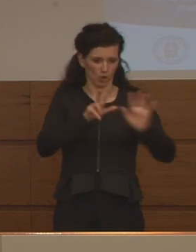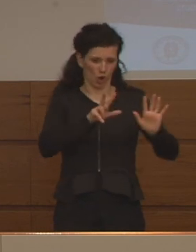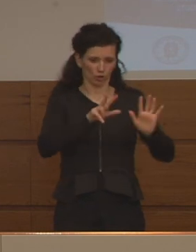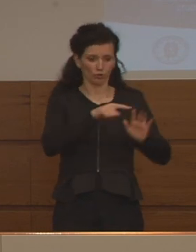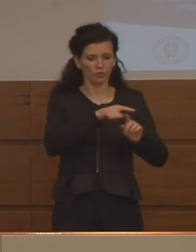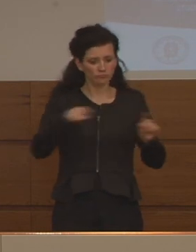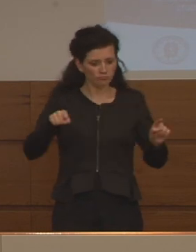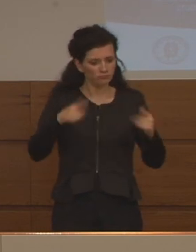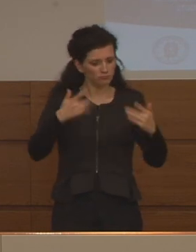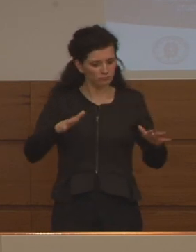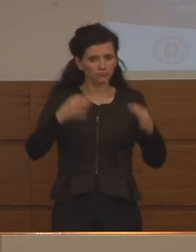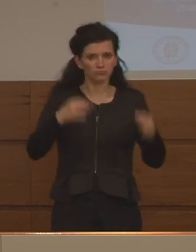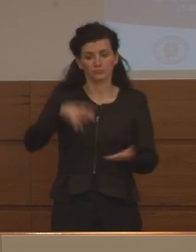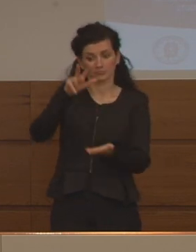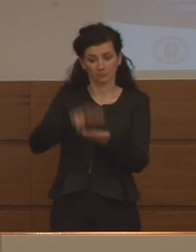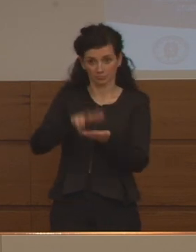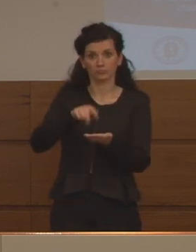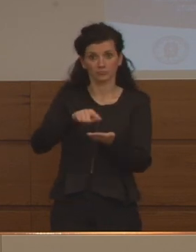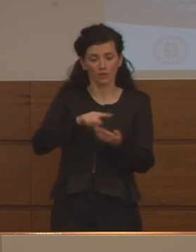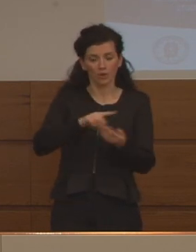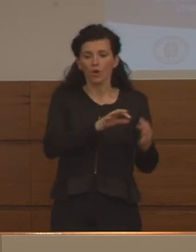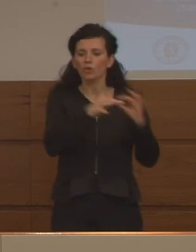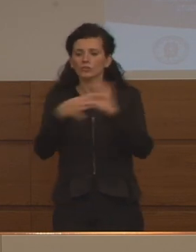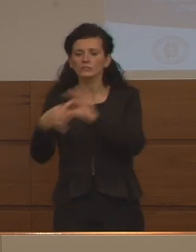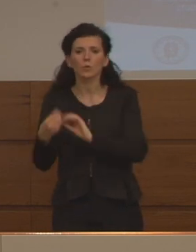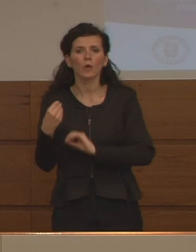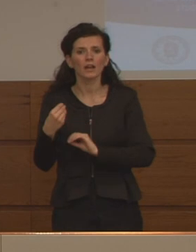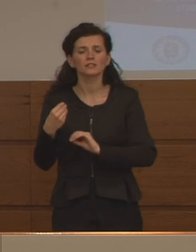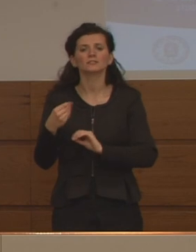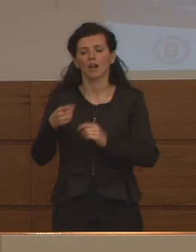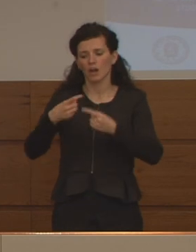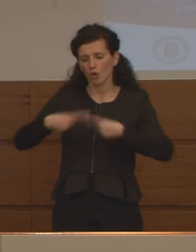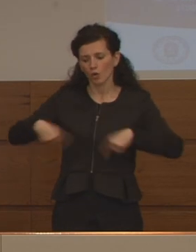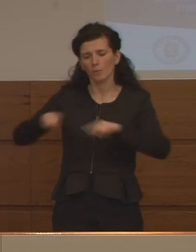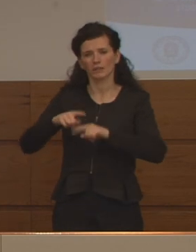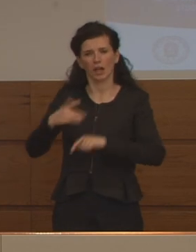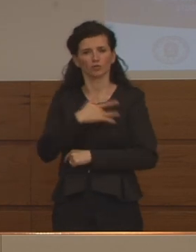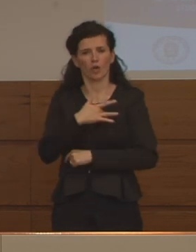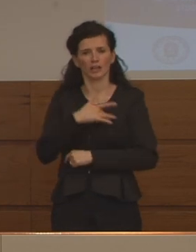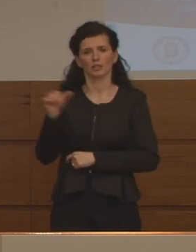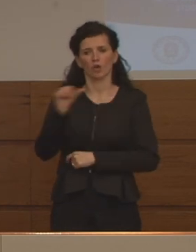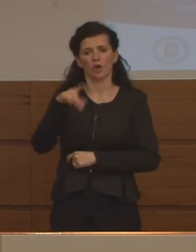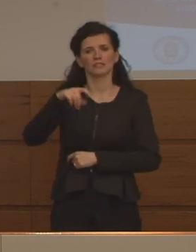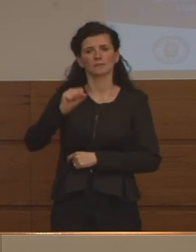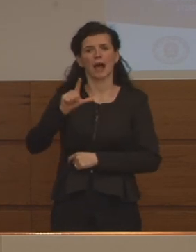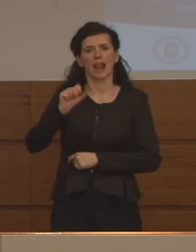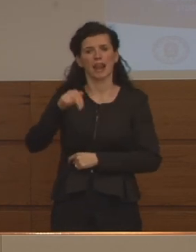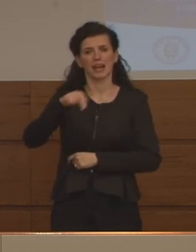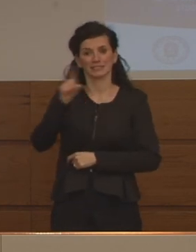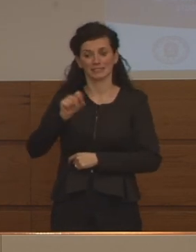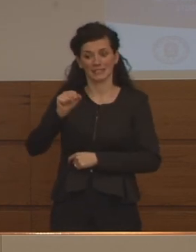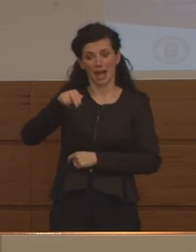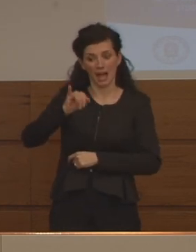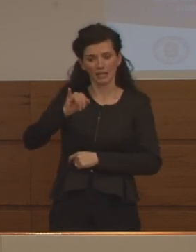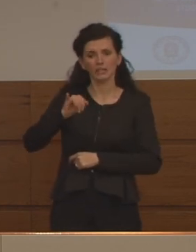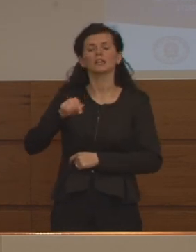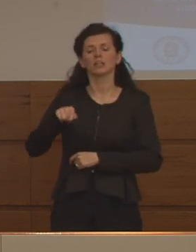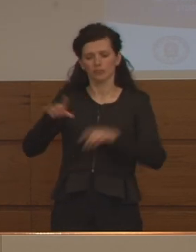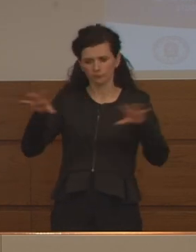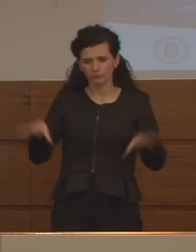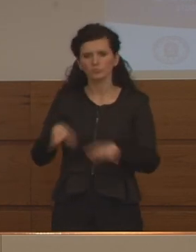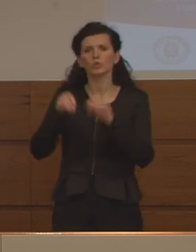anche dell'approvazione da parte del comitato etico dello spallanzani hanno iniziato il reclutamento